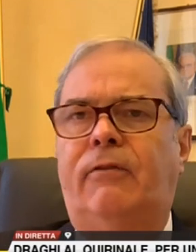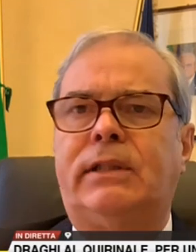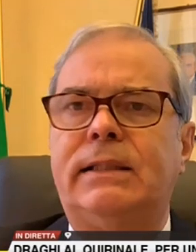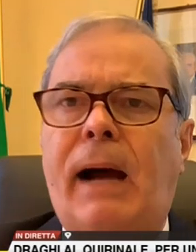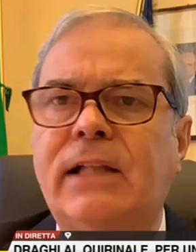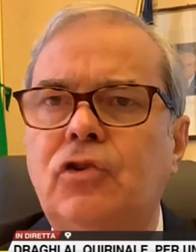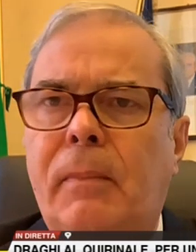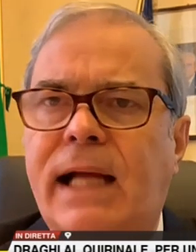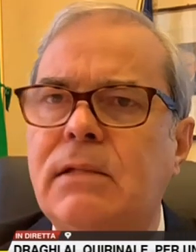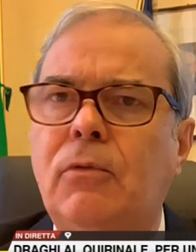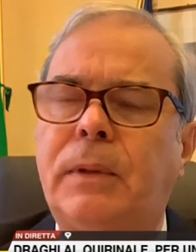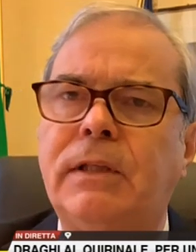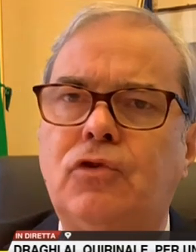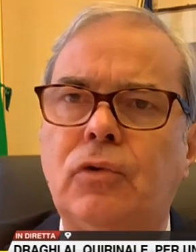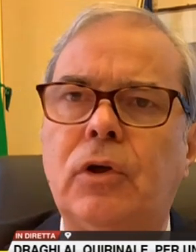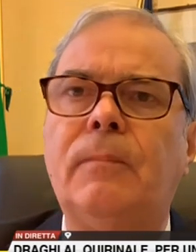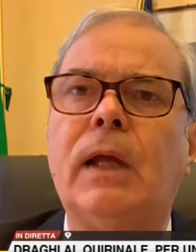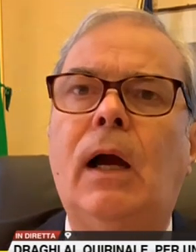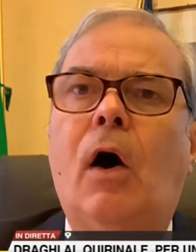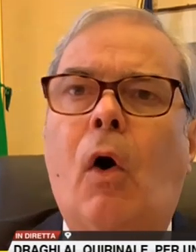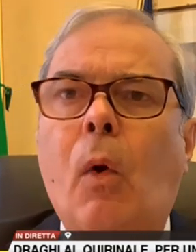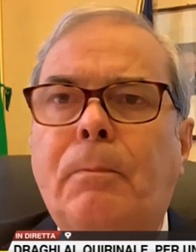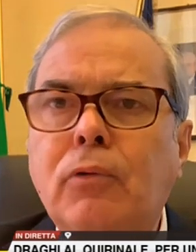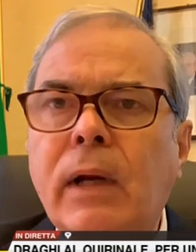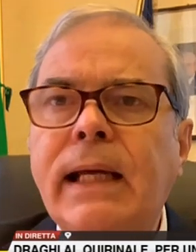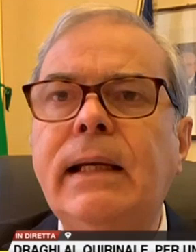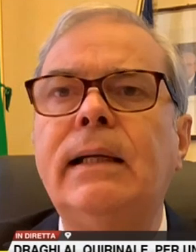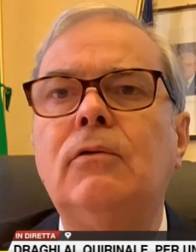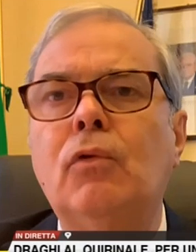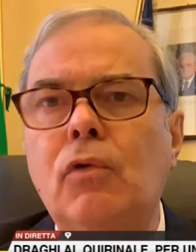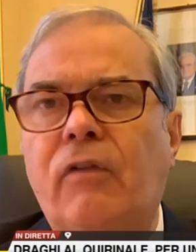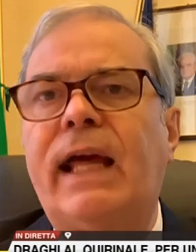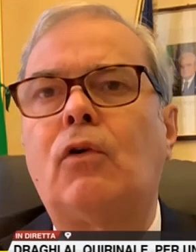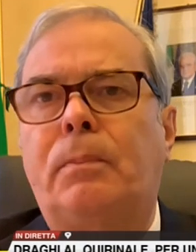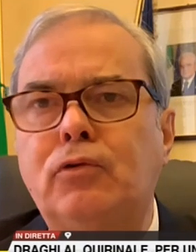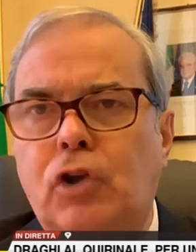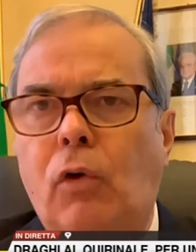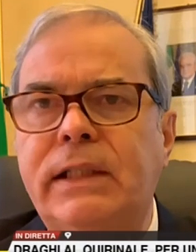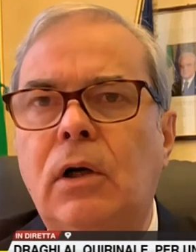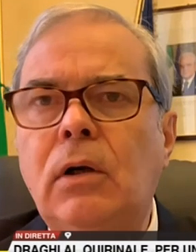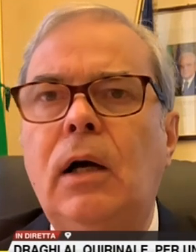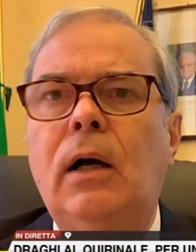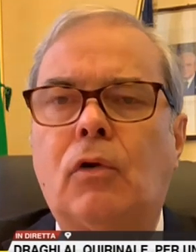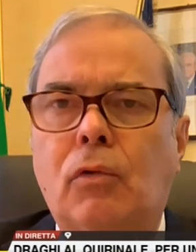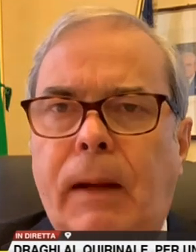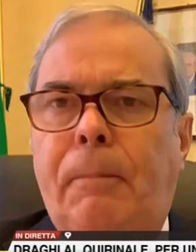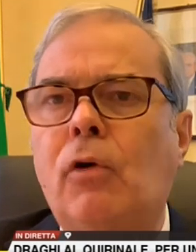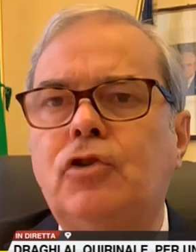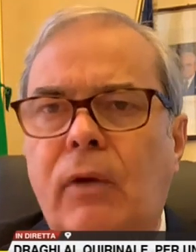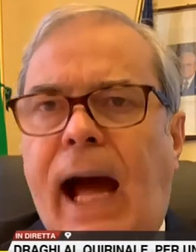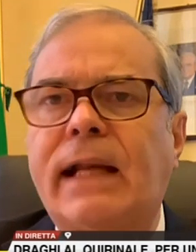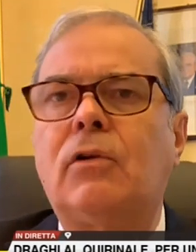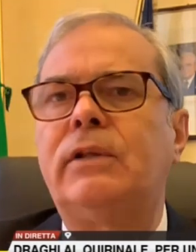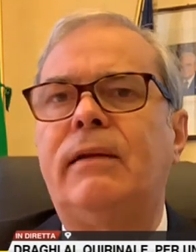alla volta di maggio, massimo i primi di giugno. Oppure un governo più solido, con un